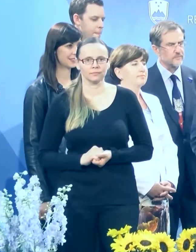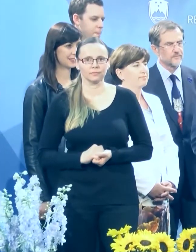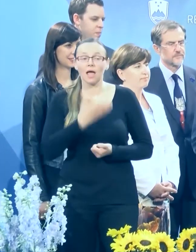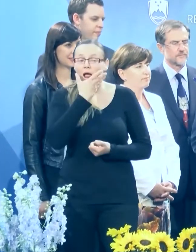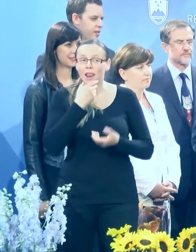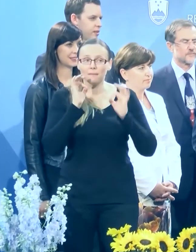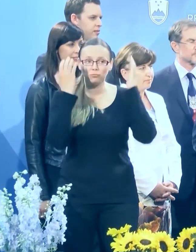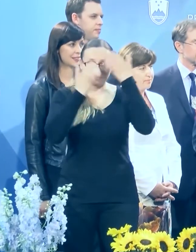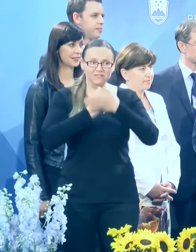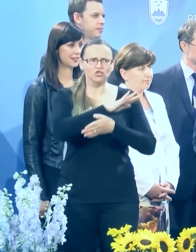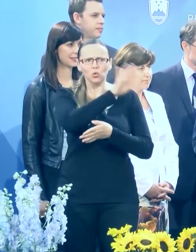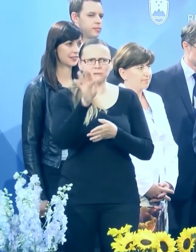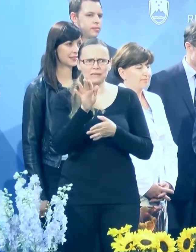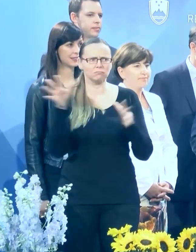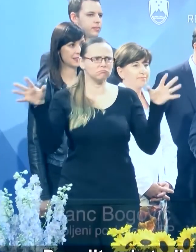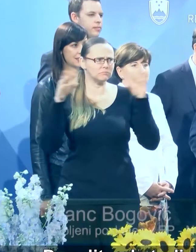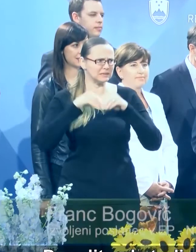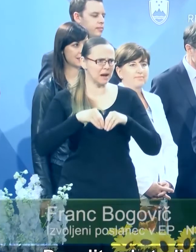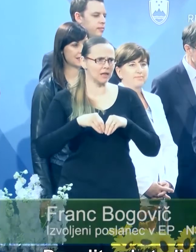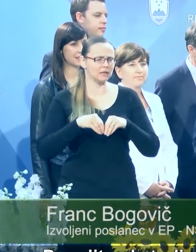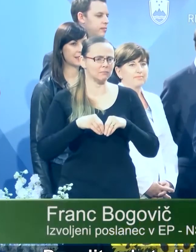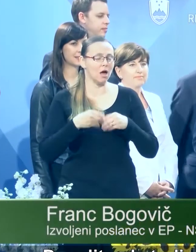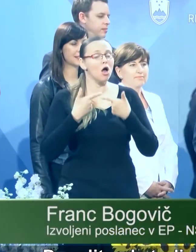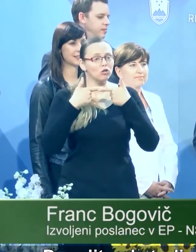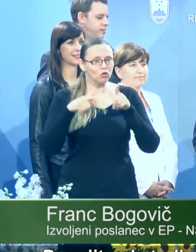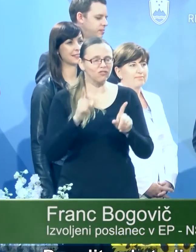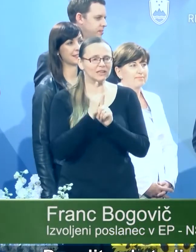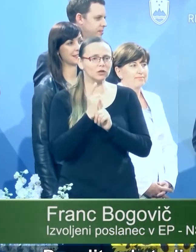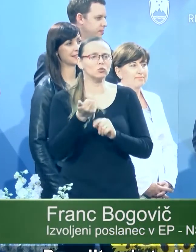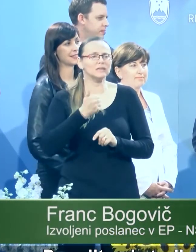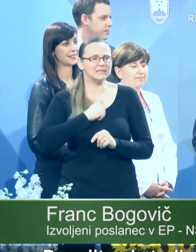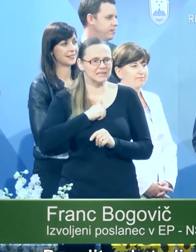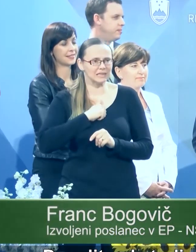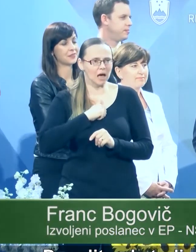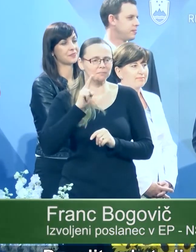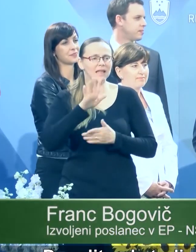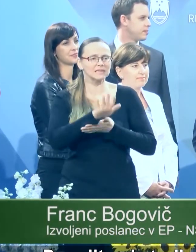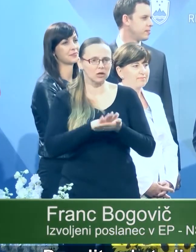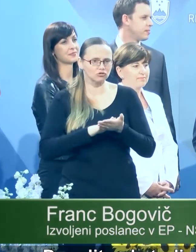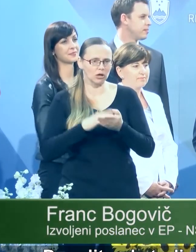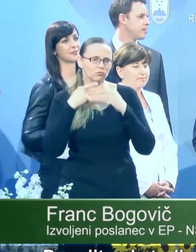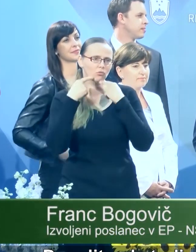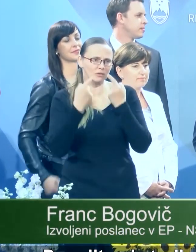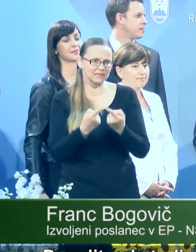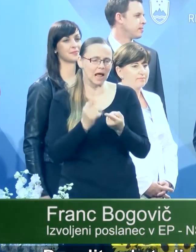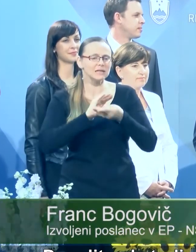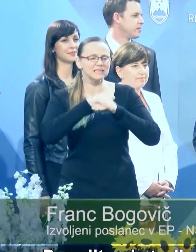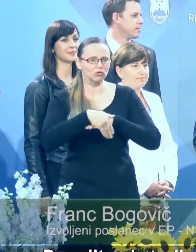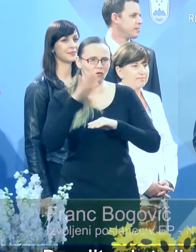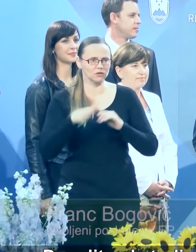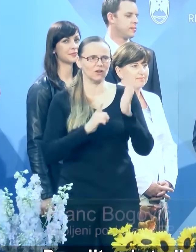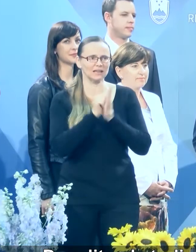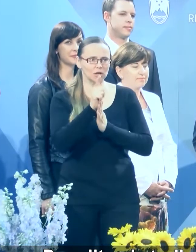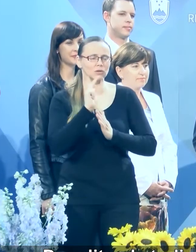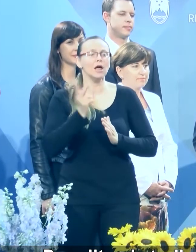Lep dobro večer sem zbranim. Dovolite, da tudi sam v začetku izrazim zadovoljstvo nad rezultatom, ki